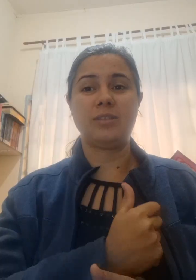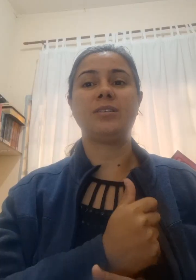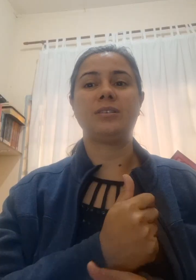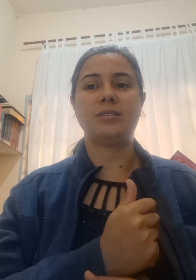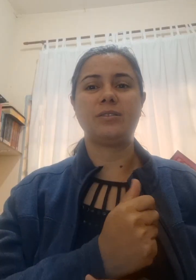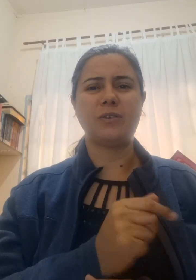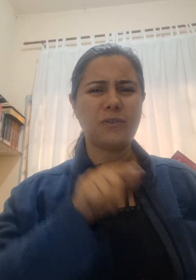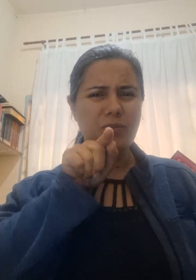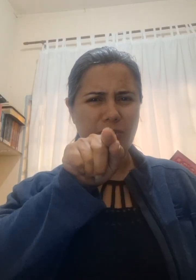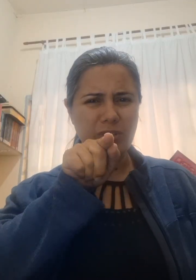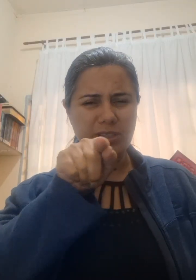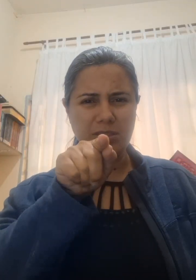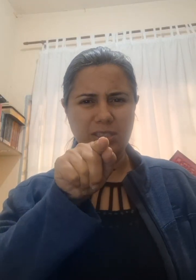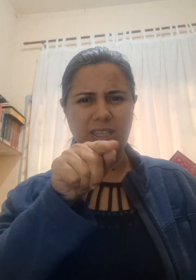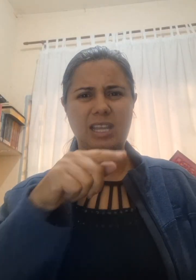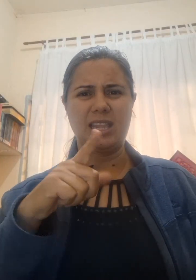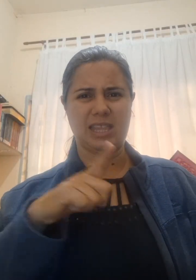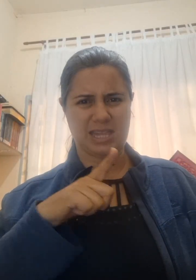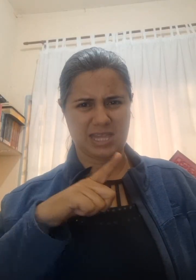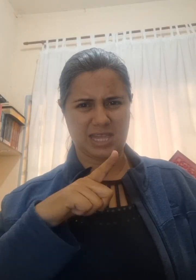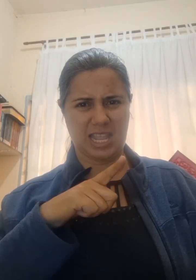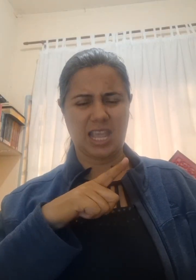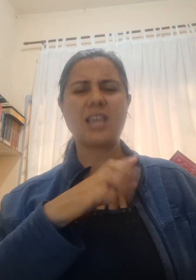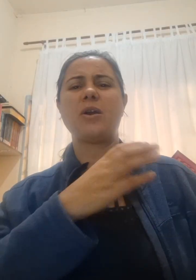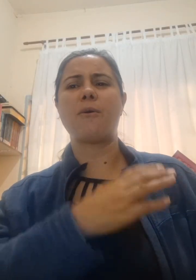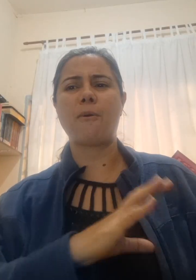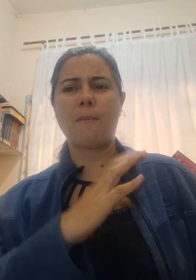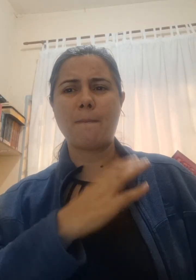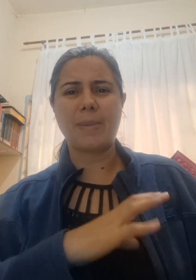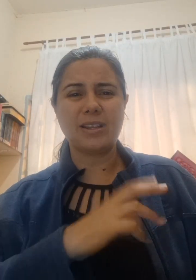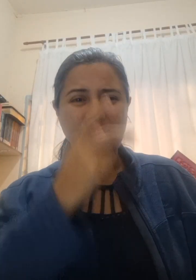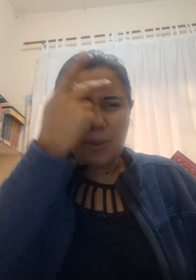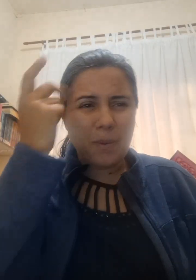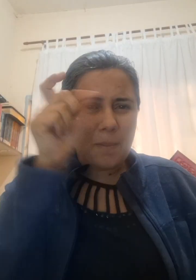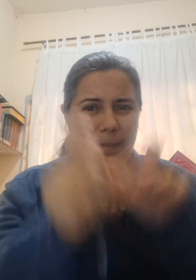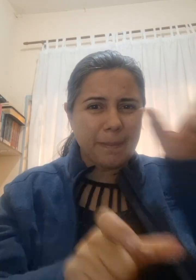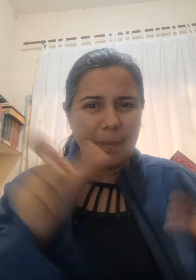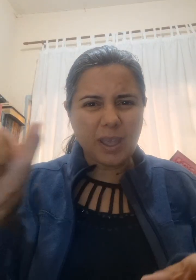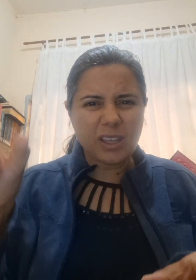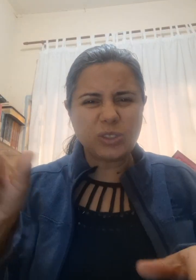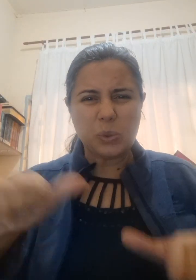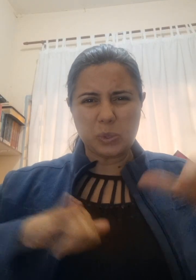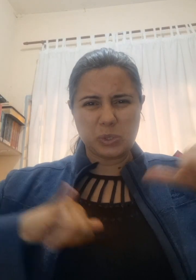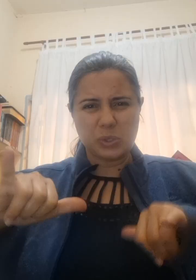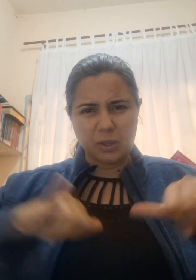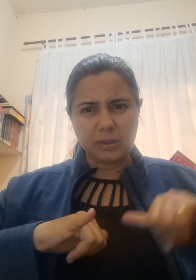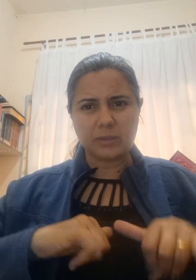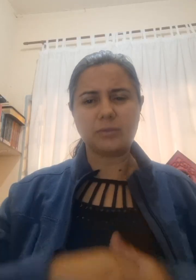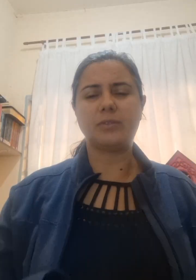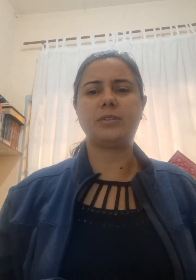têm salvação. Você tem compaixão dessas pessoas que